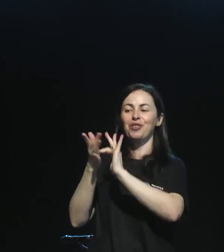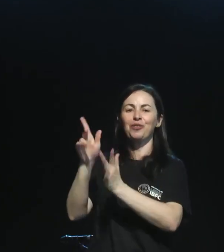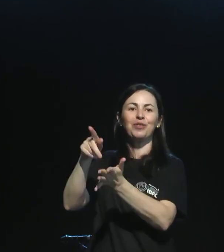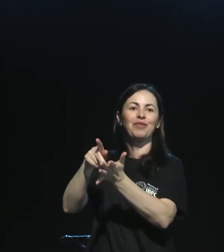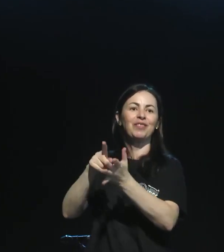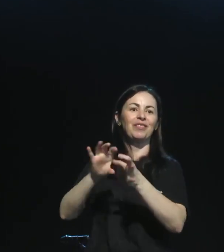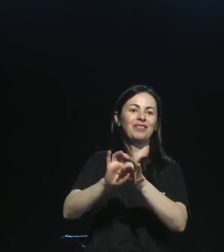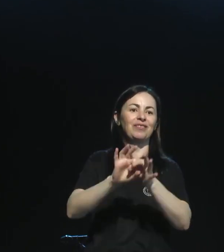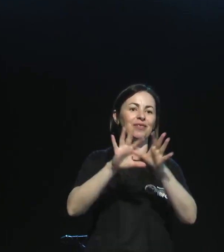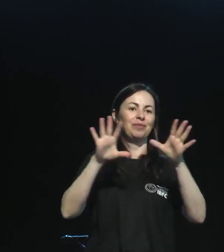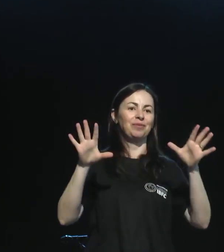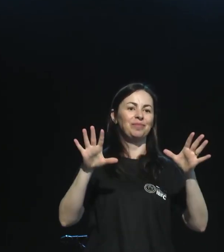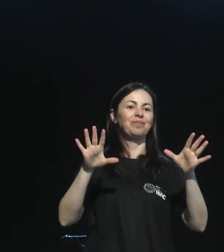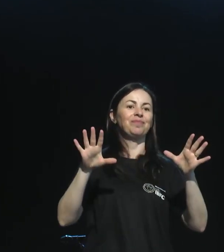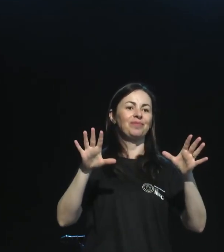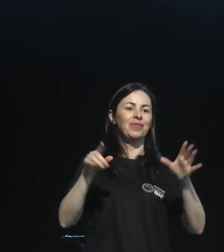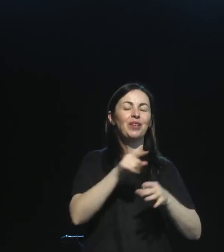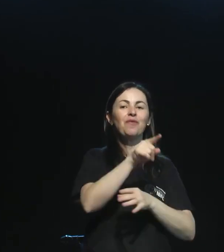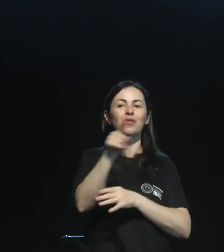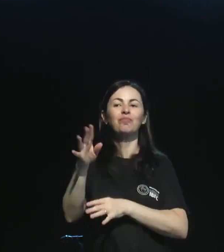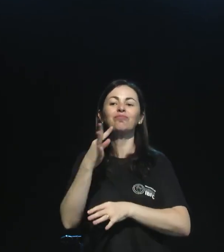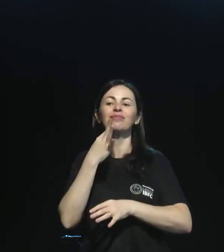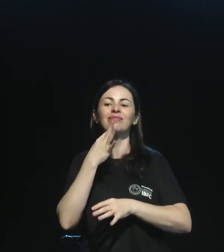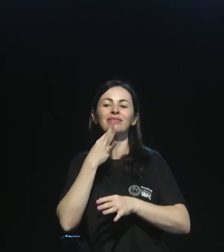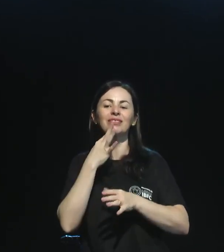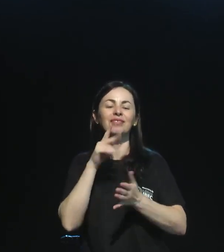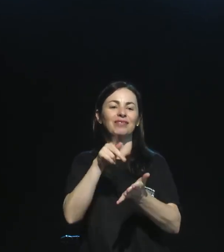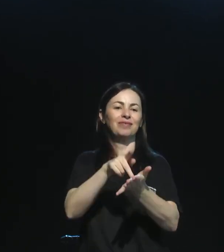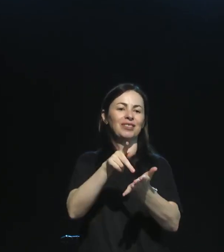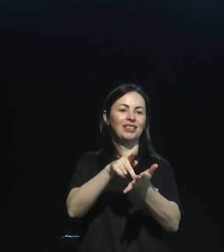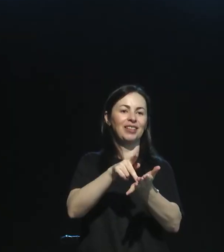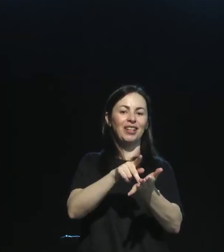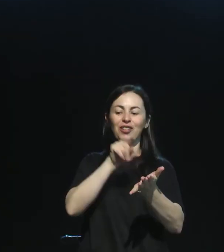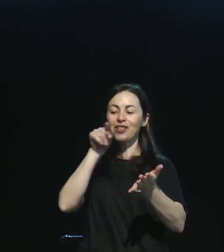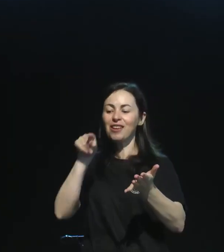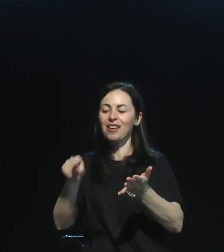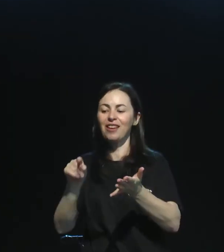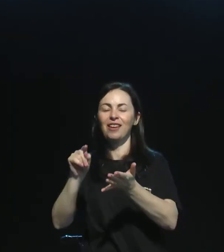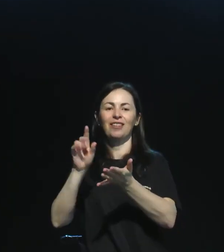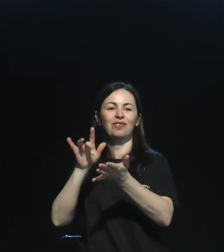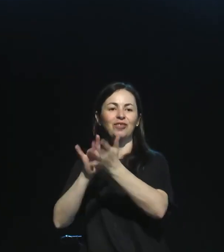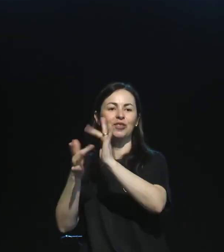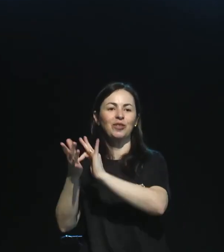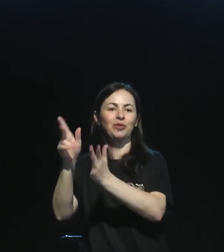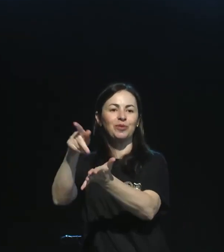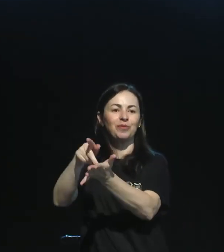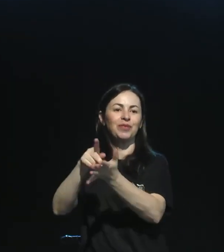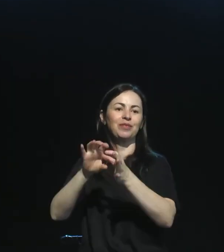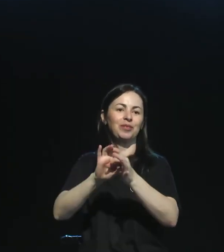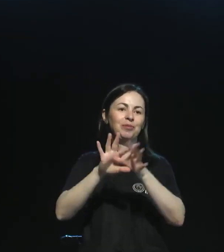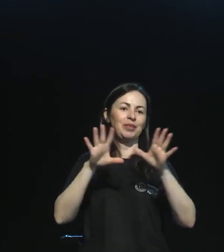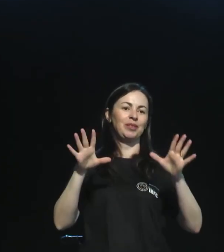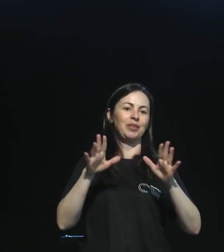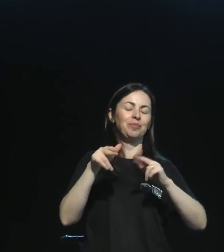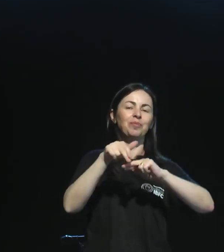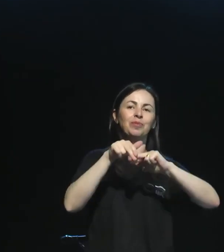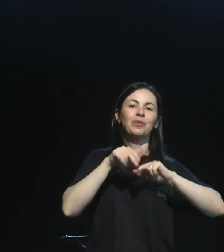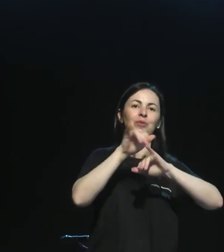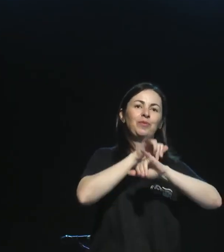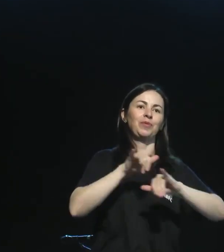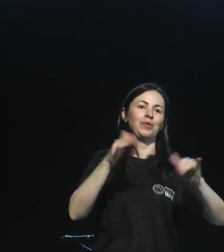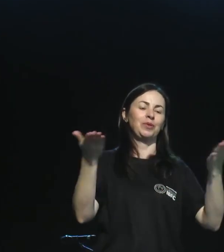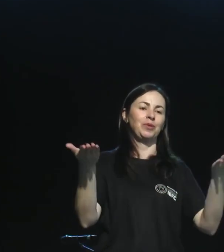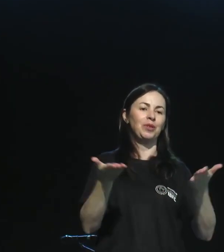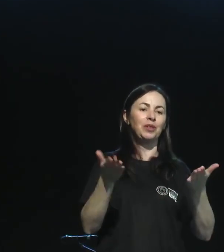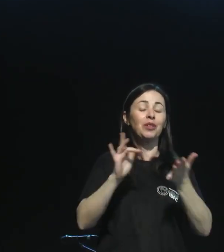Vocês conhecerão a verdade, e a verdade vos libertará. Eu quero dizer a você que Jesus é